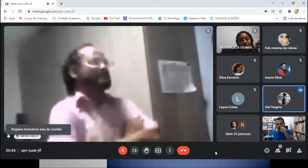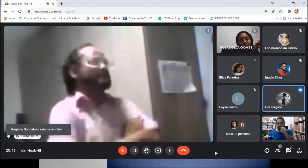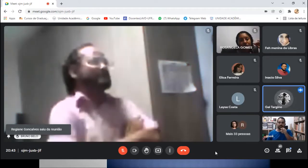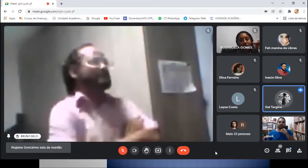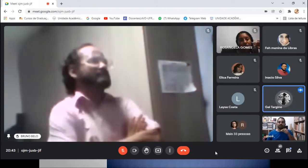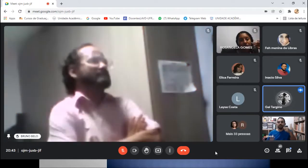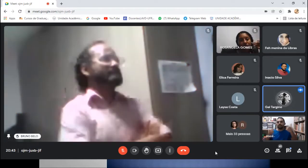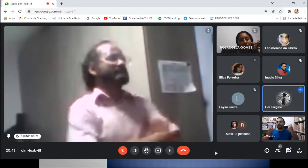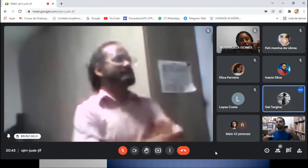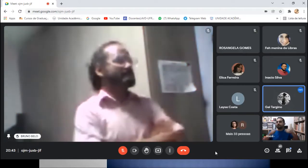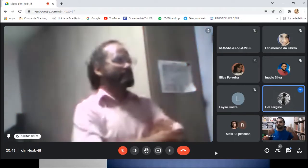você